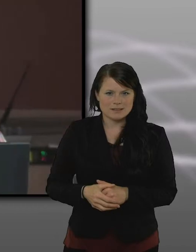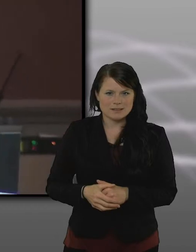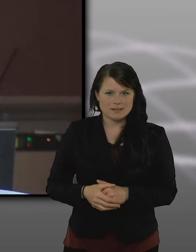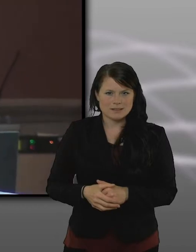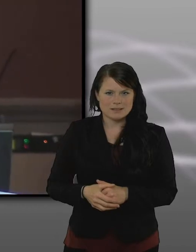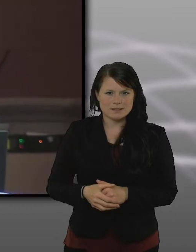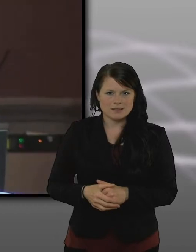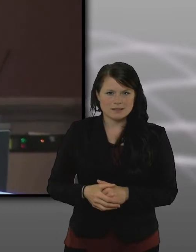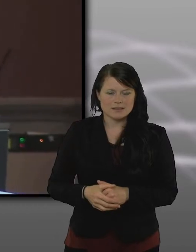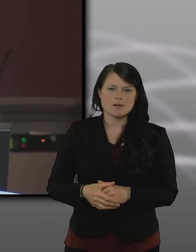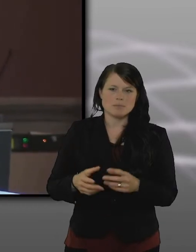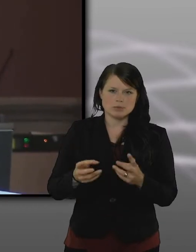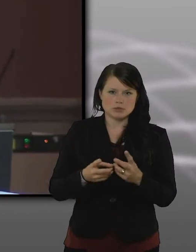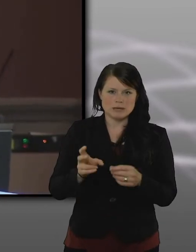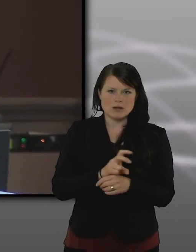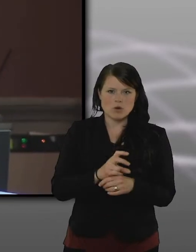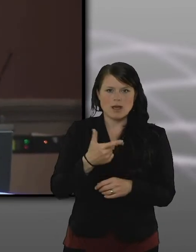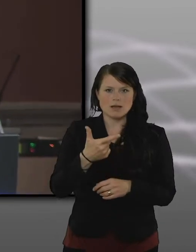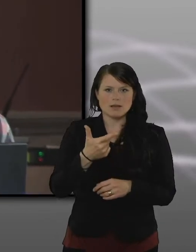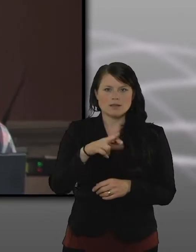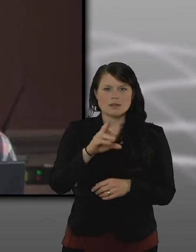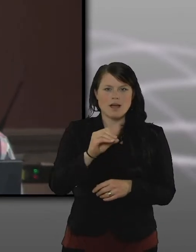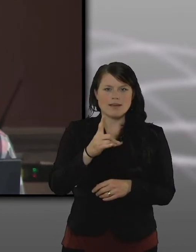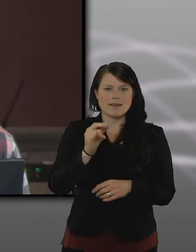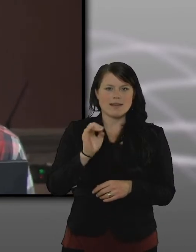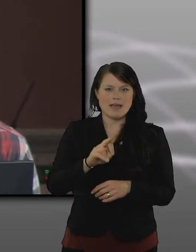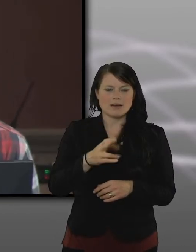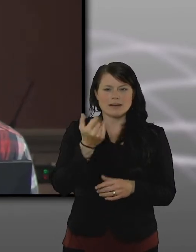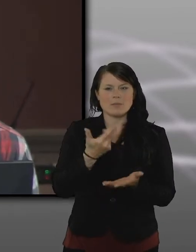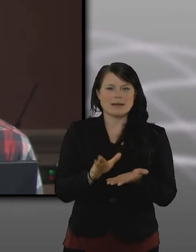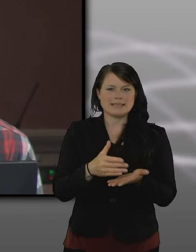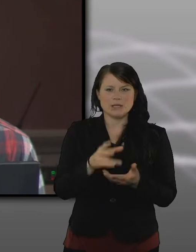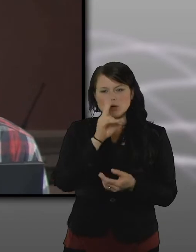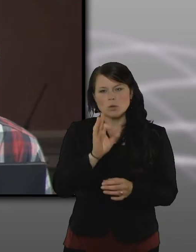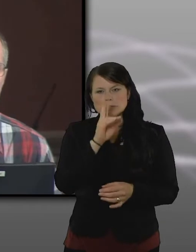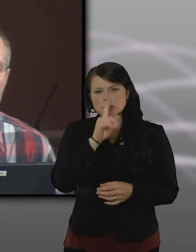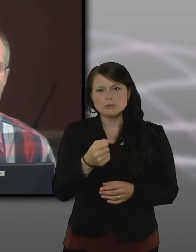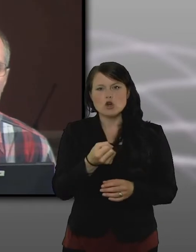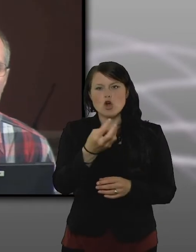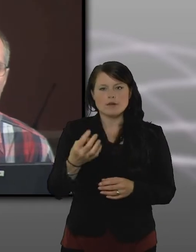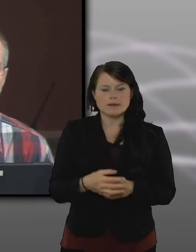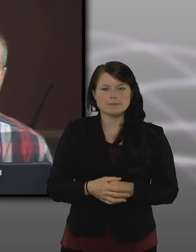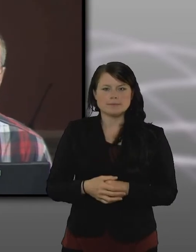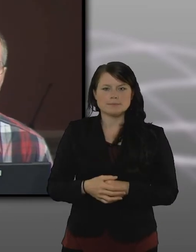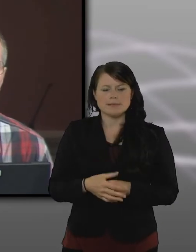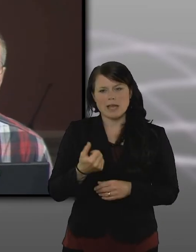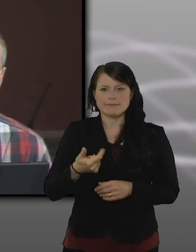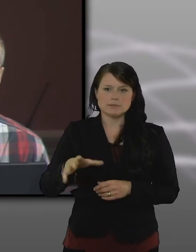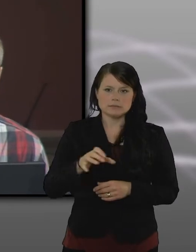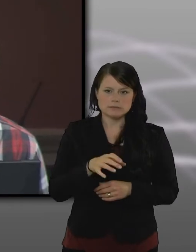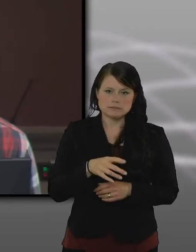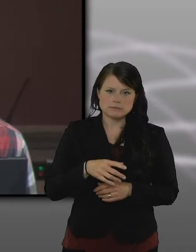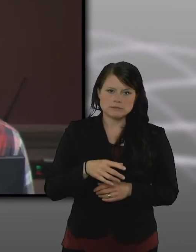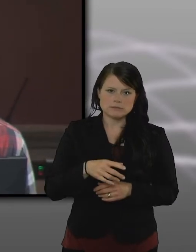Så kan vi kolla på en trailer och så kan jag berätta hur det ser ut i övrigt. Där. Vi kan till exempel ta...